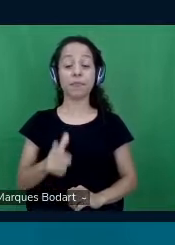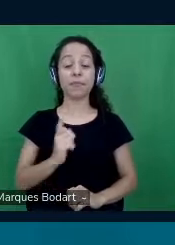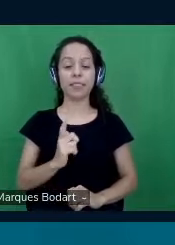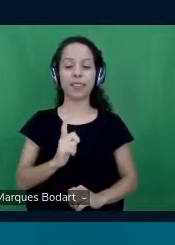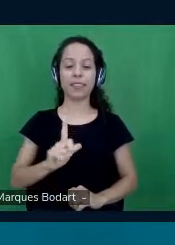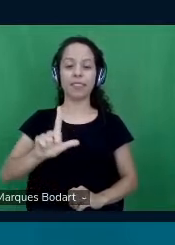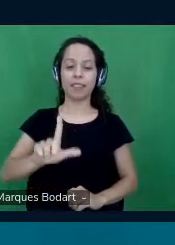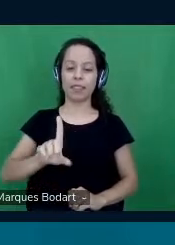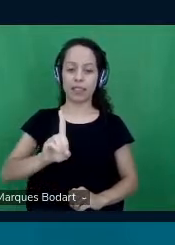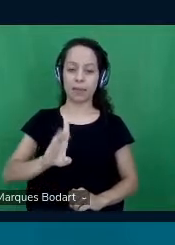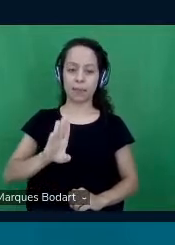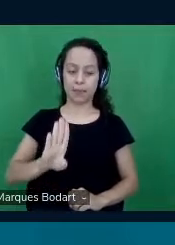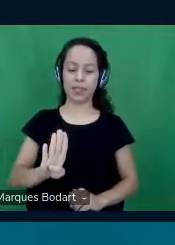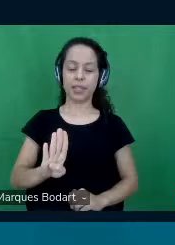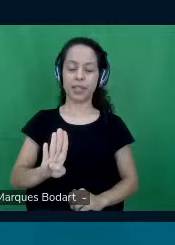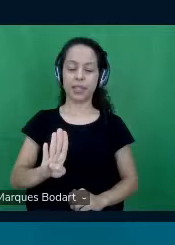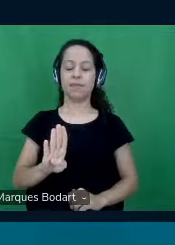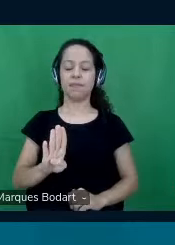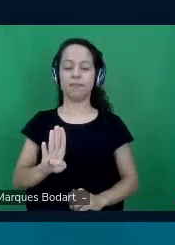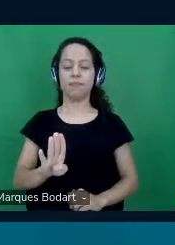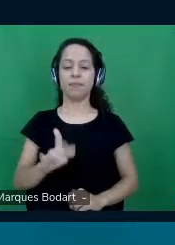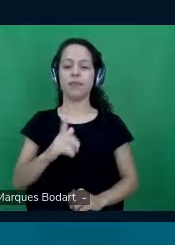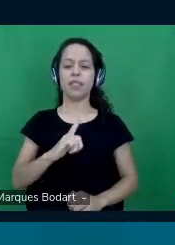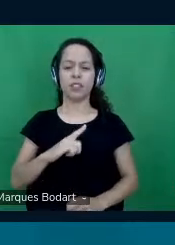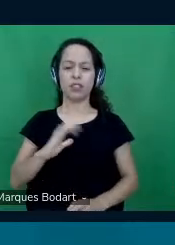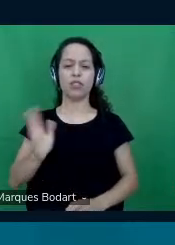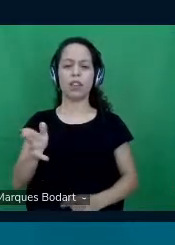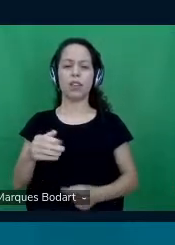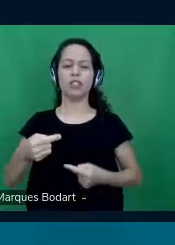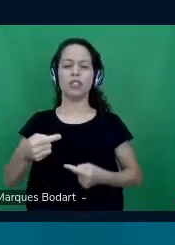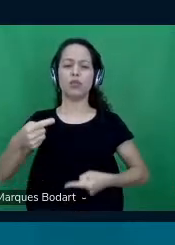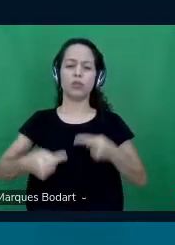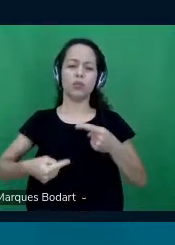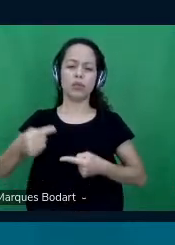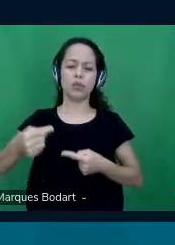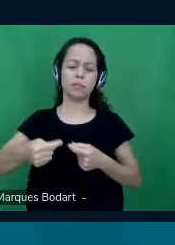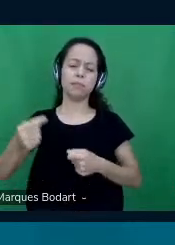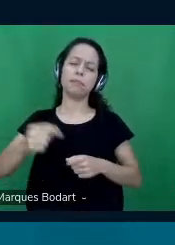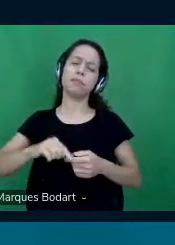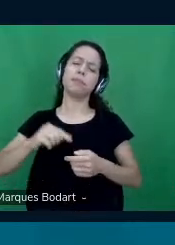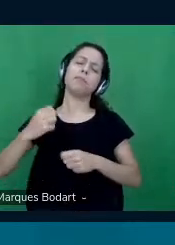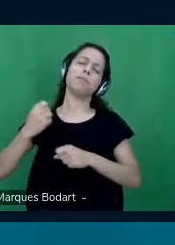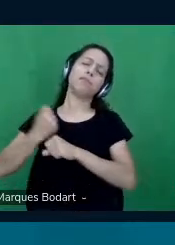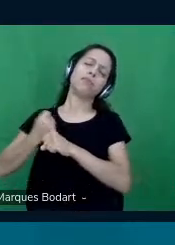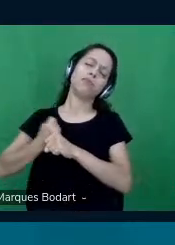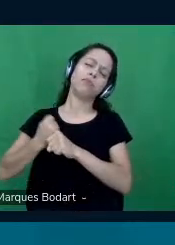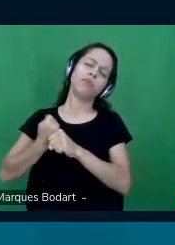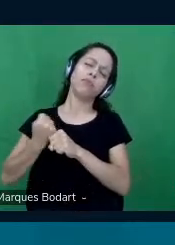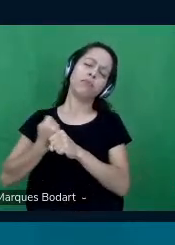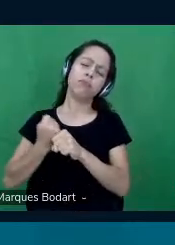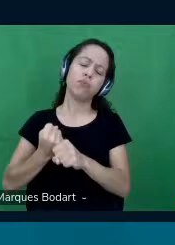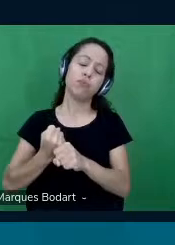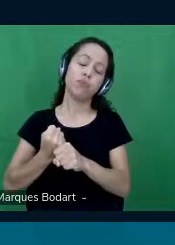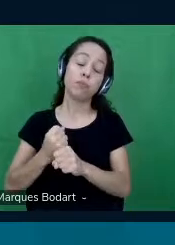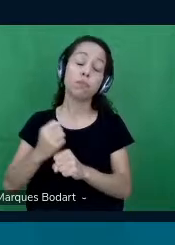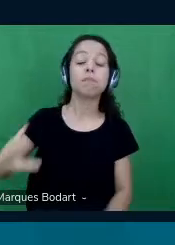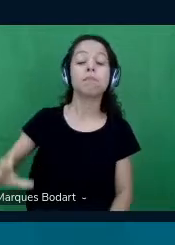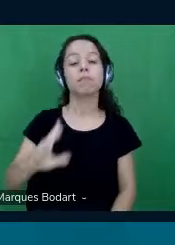LDB, após muita discussão sobre isso, acabou avançando num